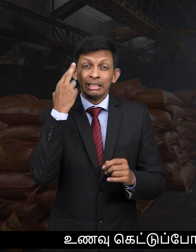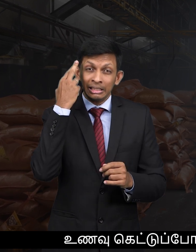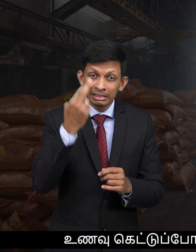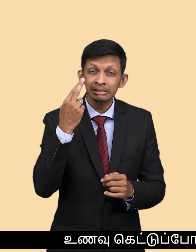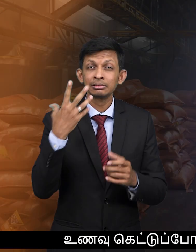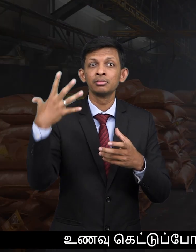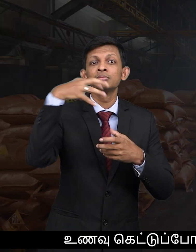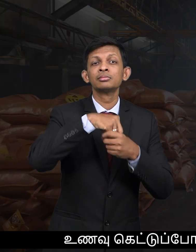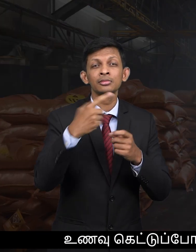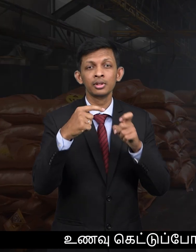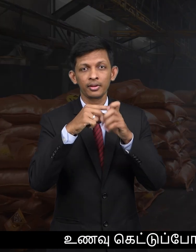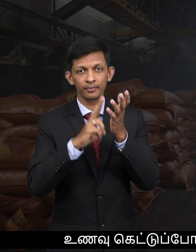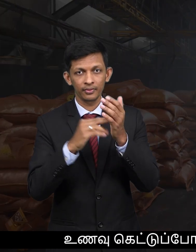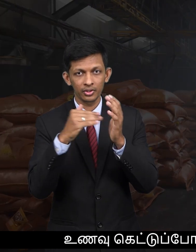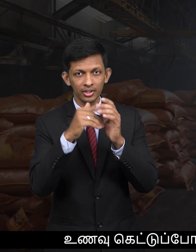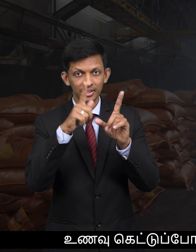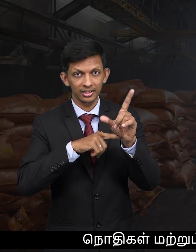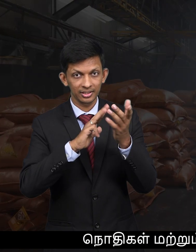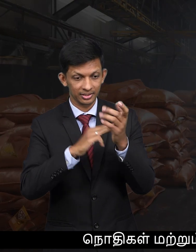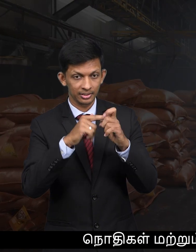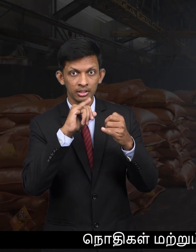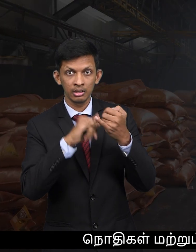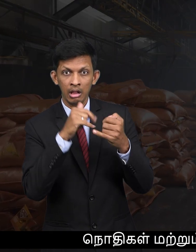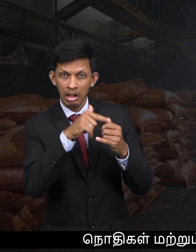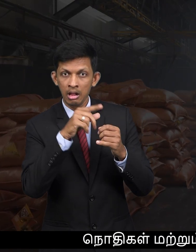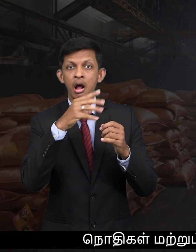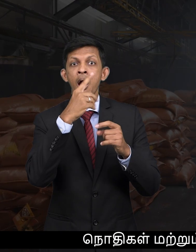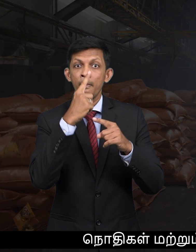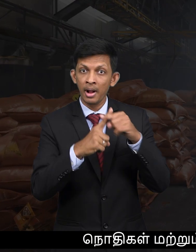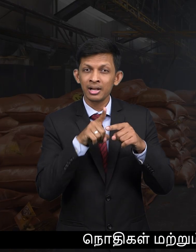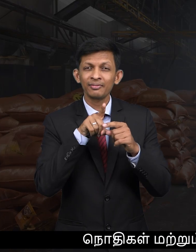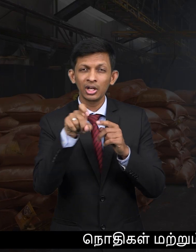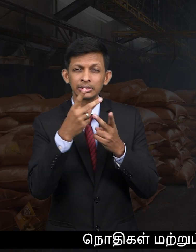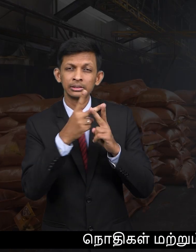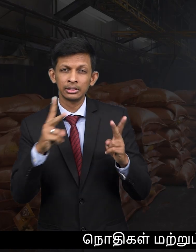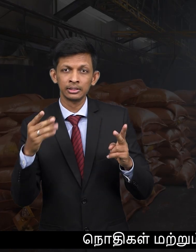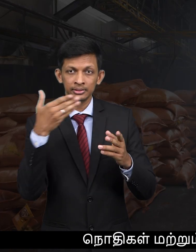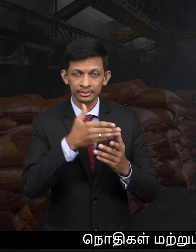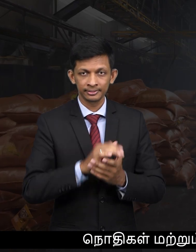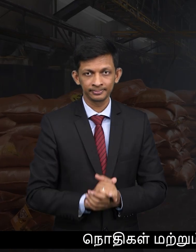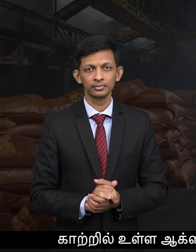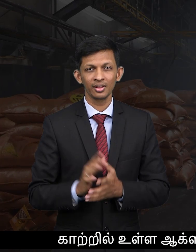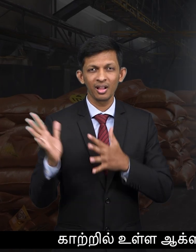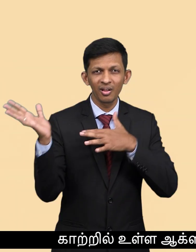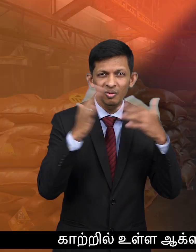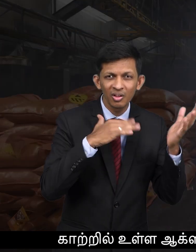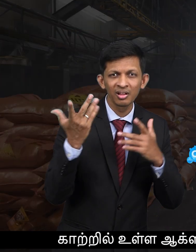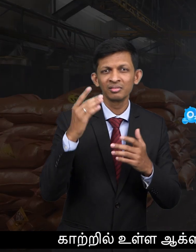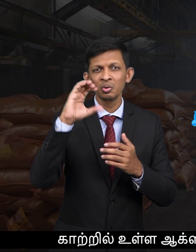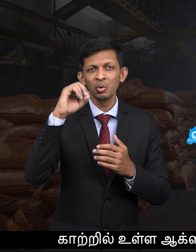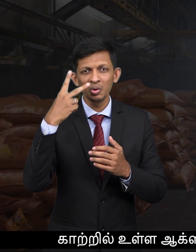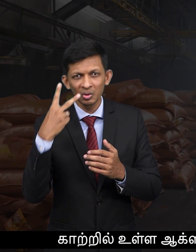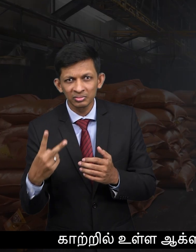கெட்டு போவதற்கான பிற காரணங்களில் நொதிகள் மற்றும் நுண்ணுயிரிகள் அடங்கும். காற்றில்